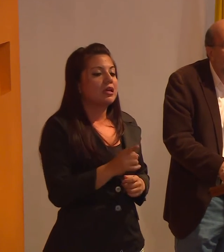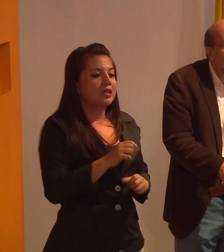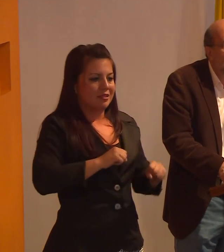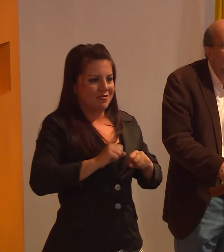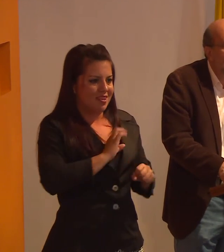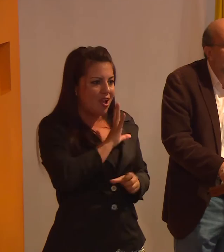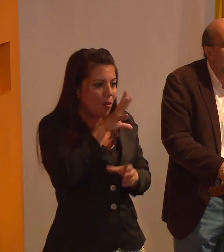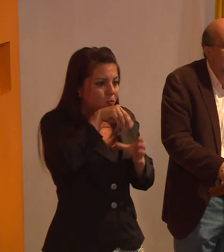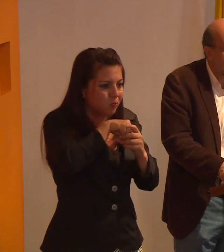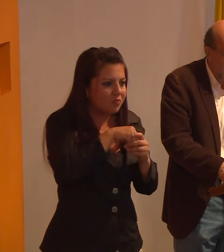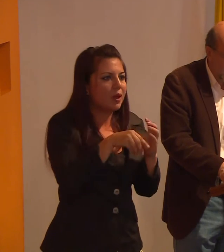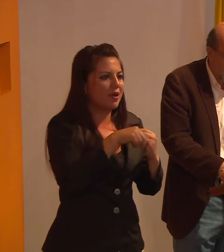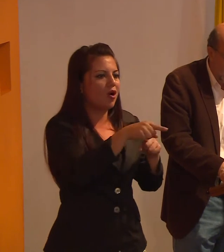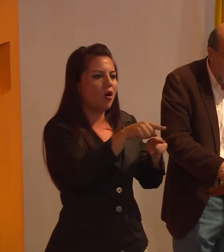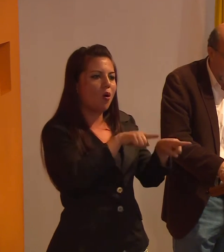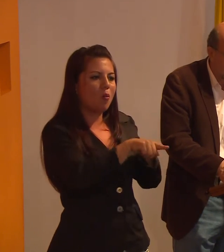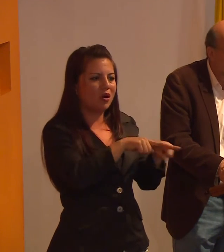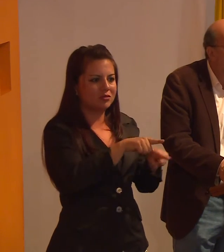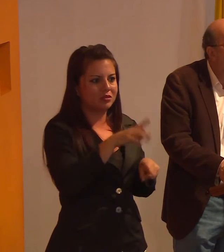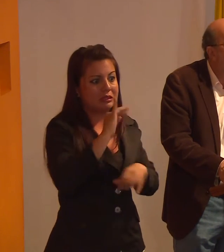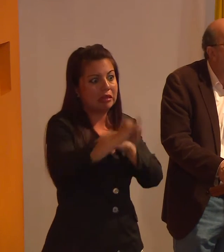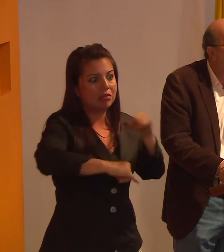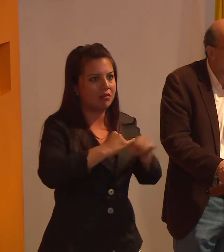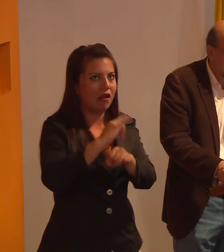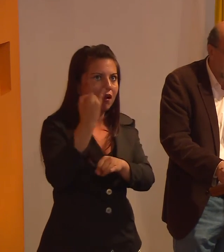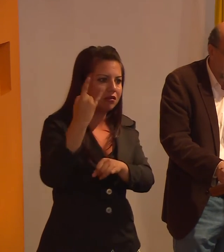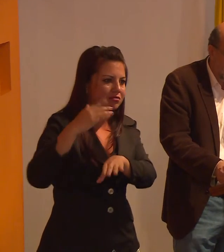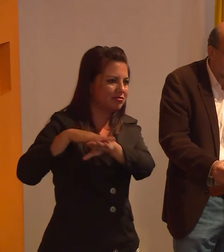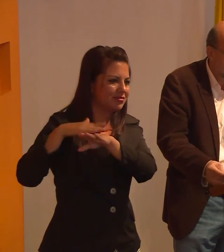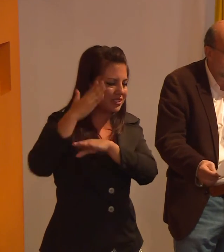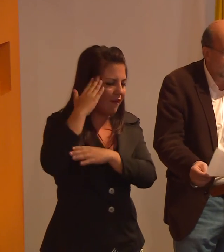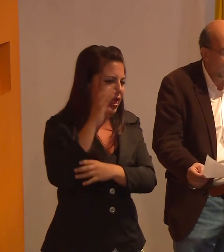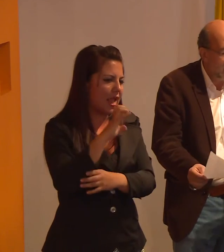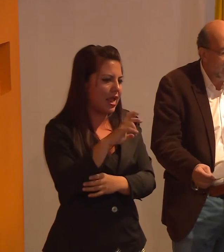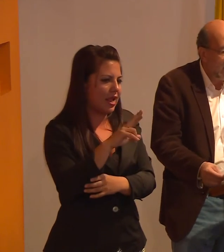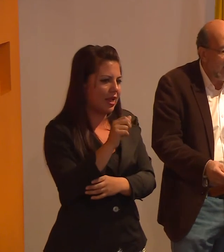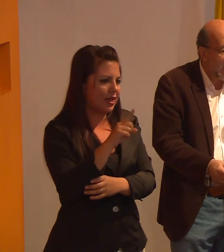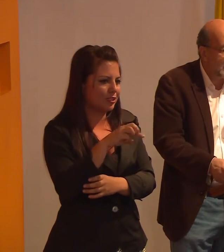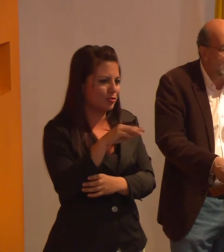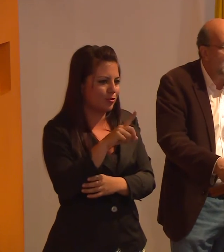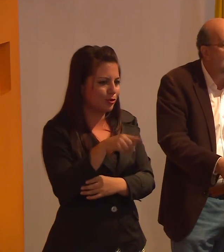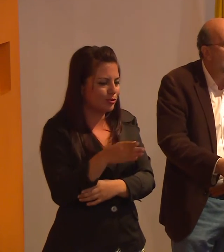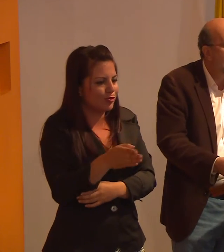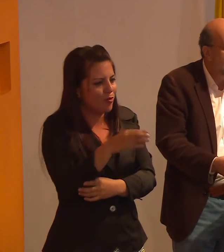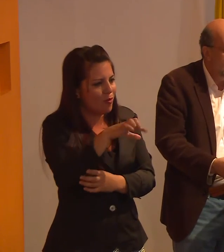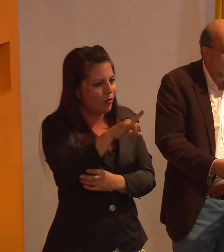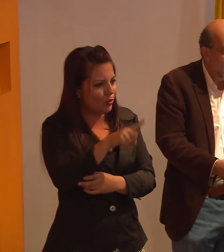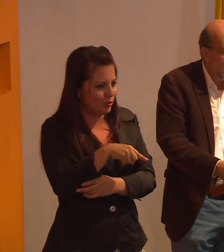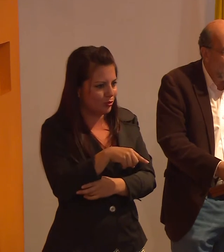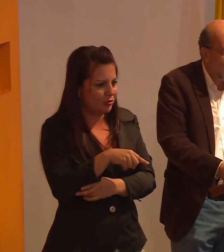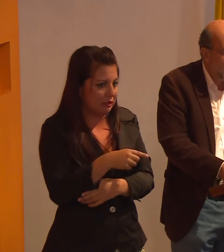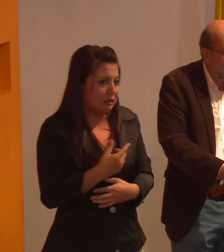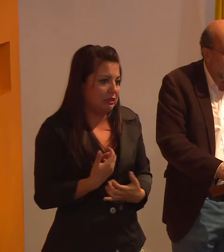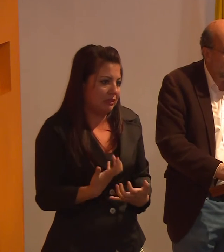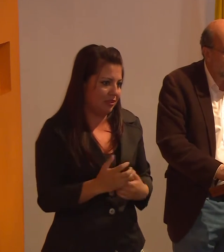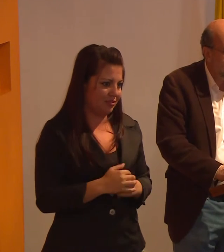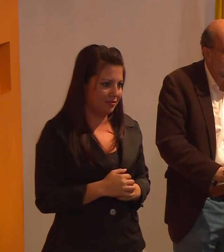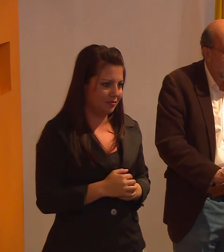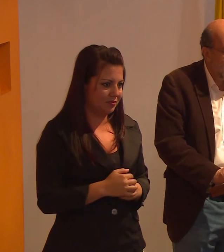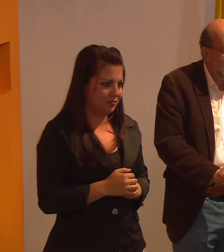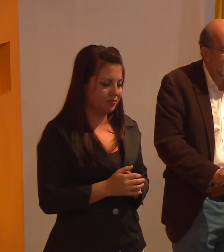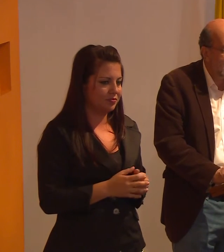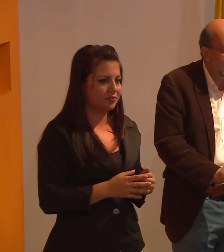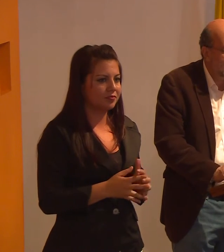en convocatorias internacionales como Erasmus Plus. Asimismo,